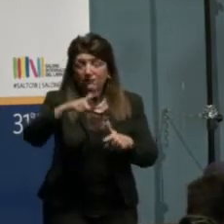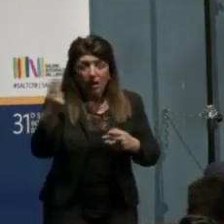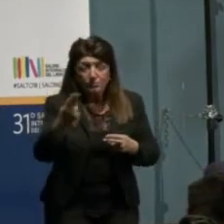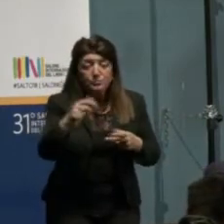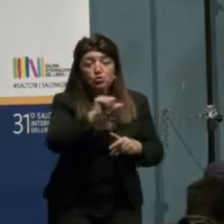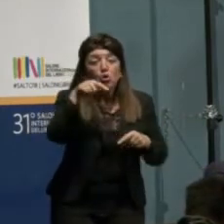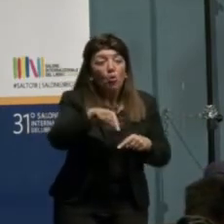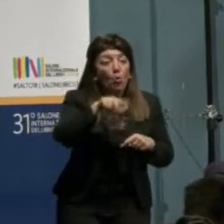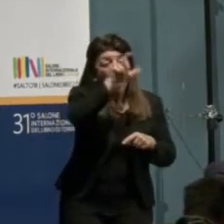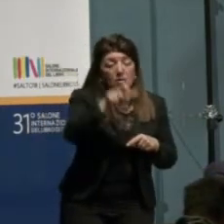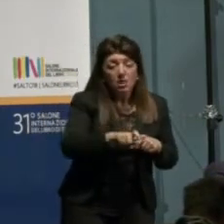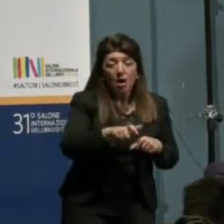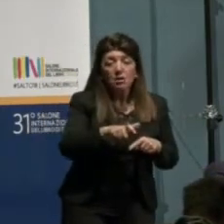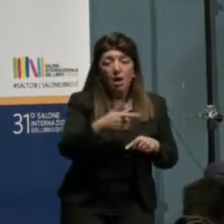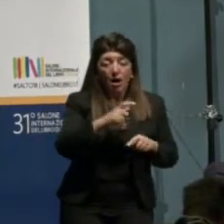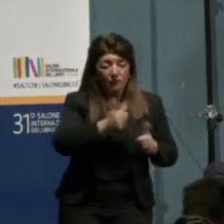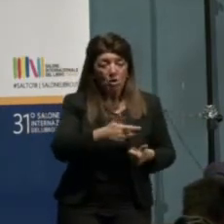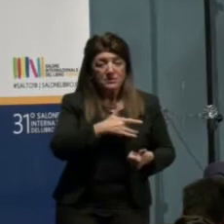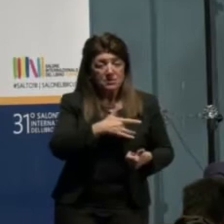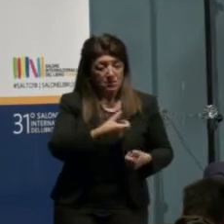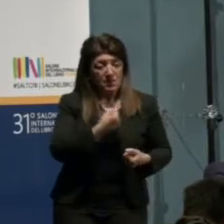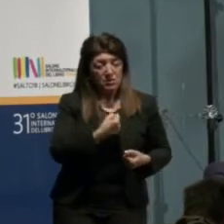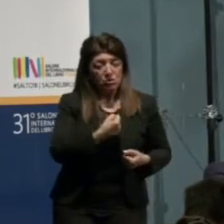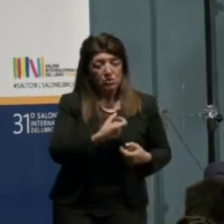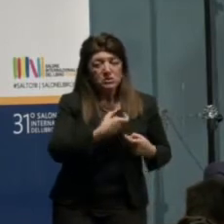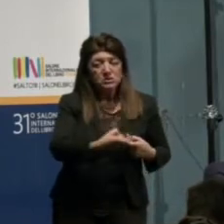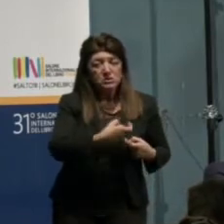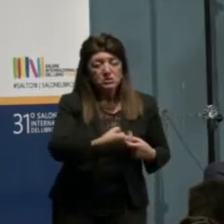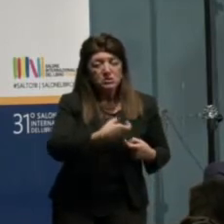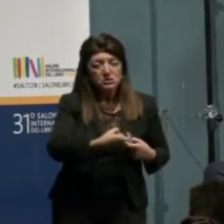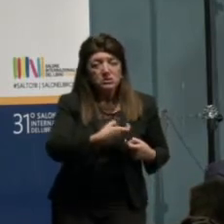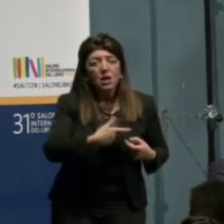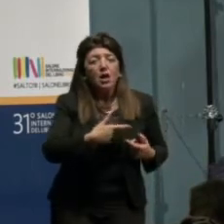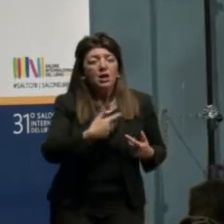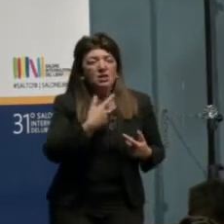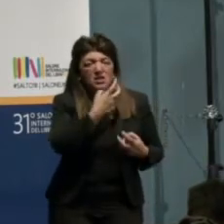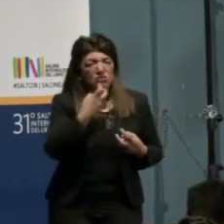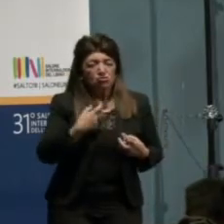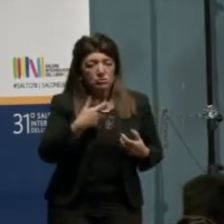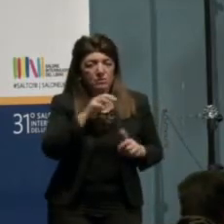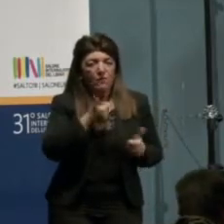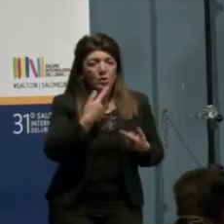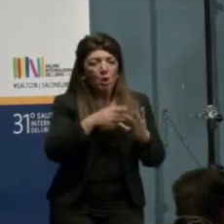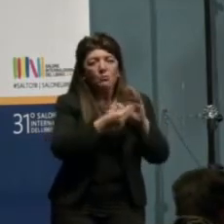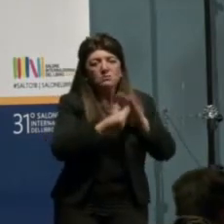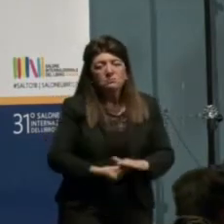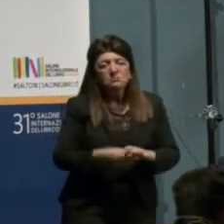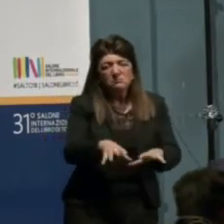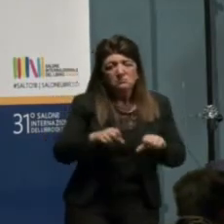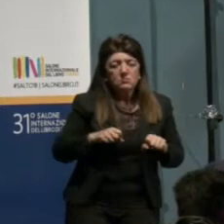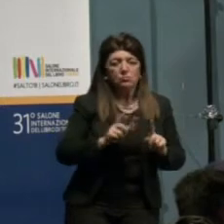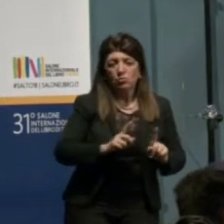dire che questo sentimento ha resistito non intravedo segni cinici diciamo di di rassegnazione in primo luogo